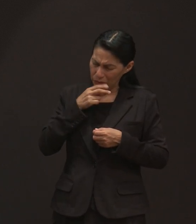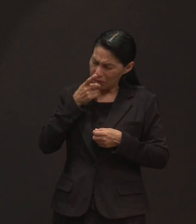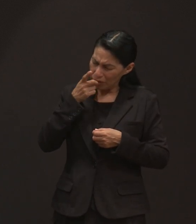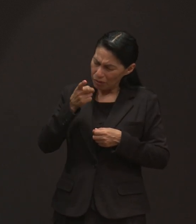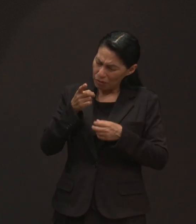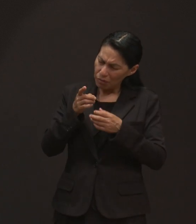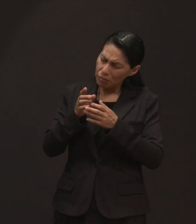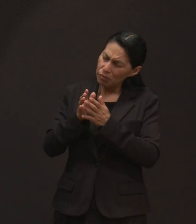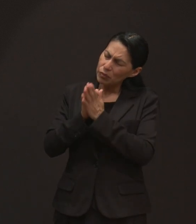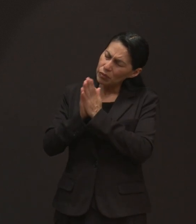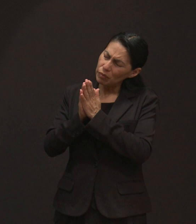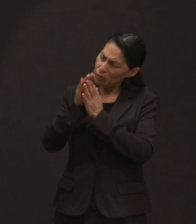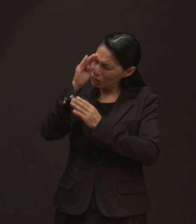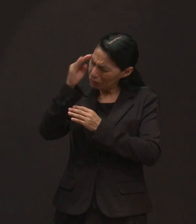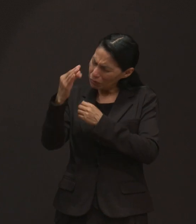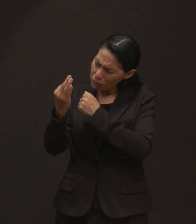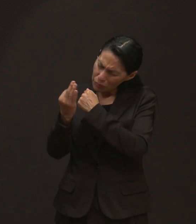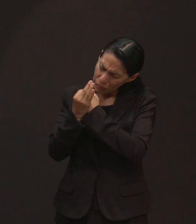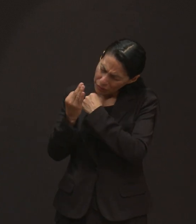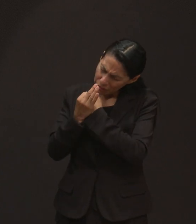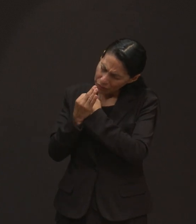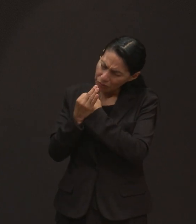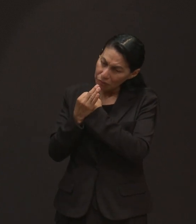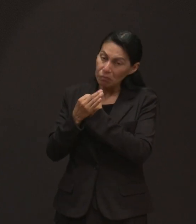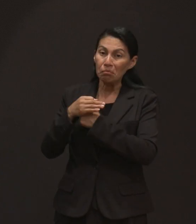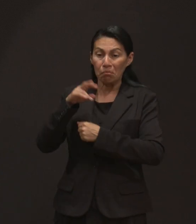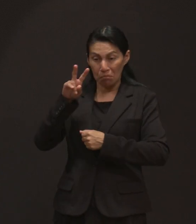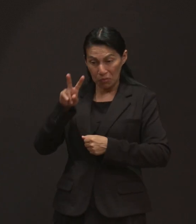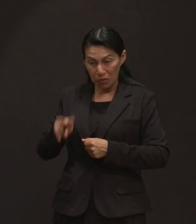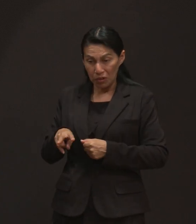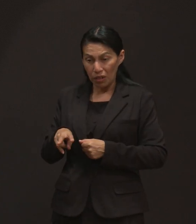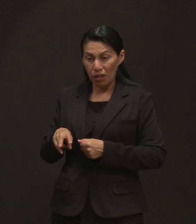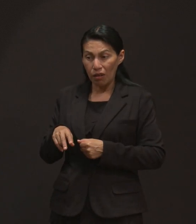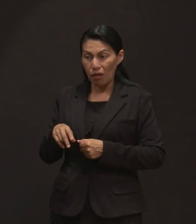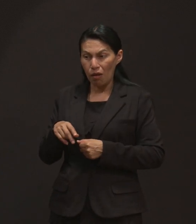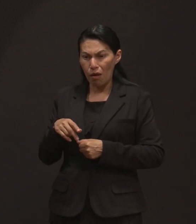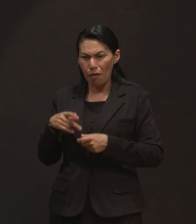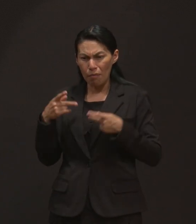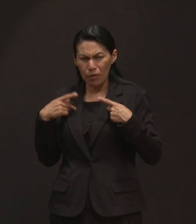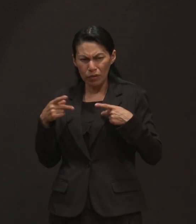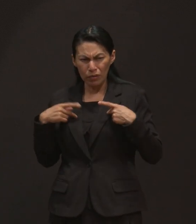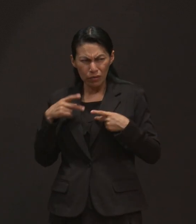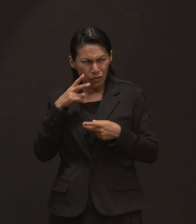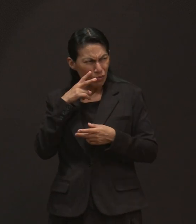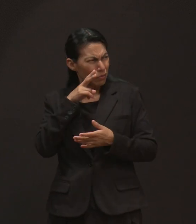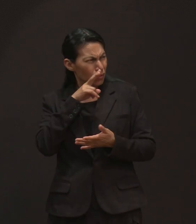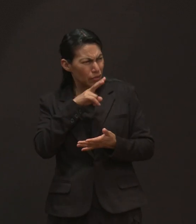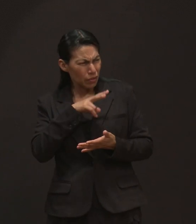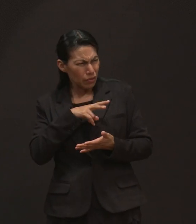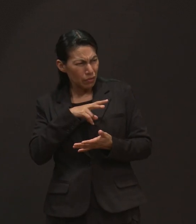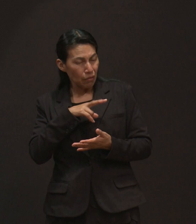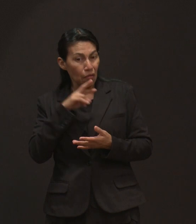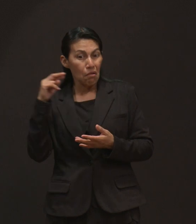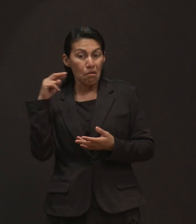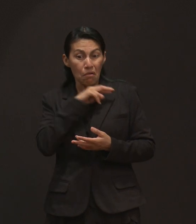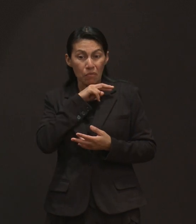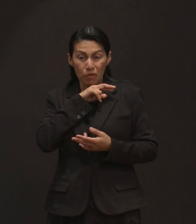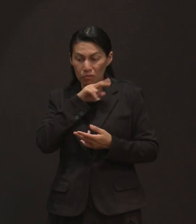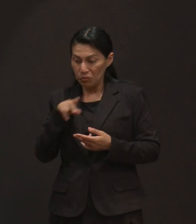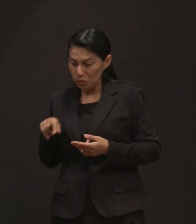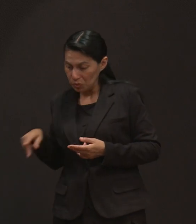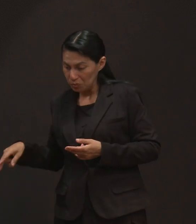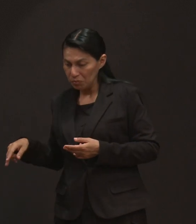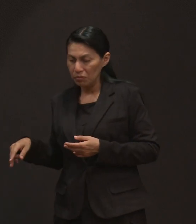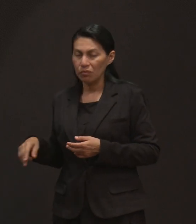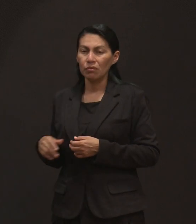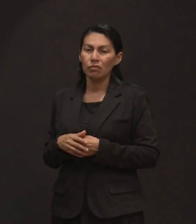digo enseguida a Dios que nos protegiera. Y efectivamente, ellos como que vieron algo, porque así como subieron,